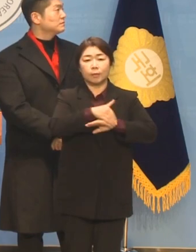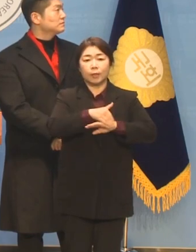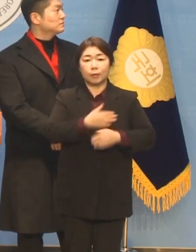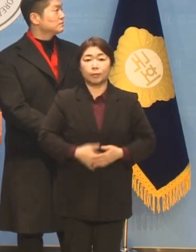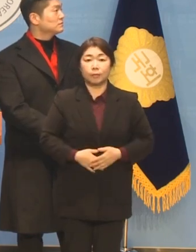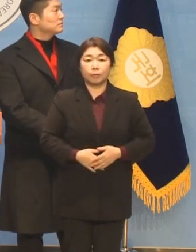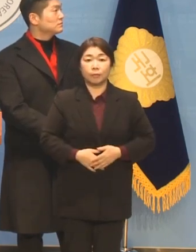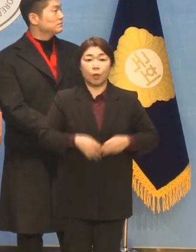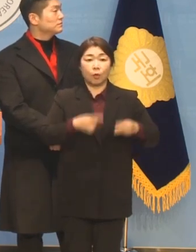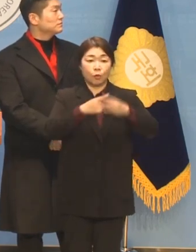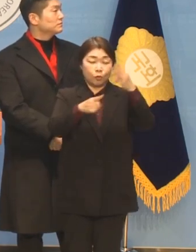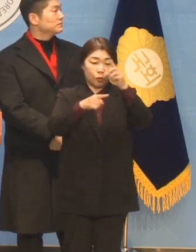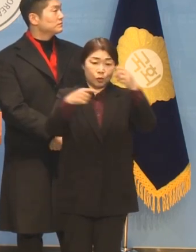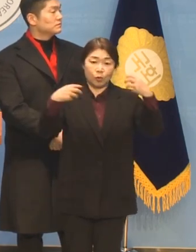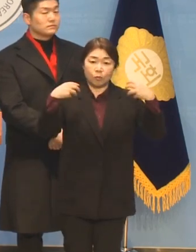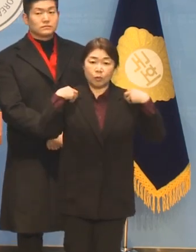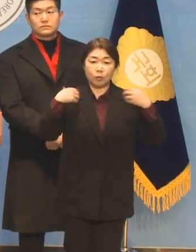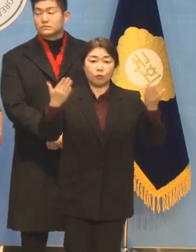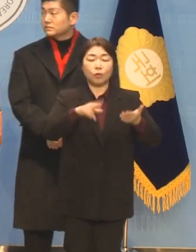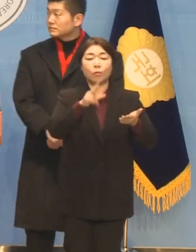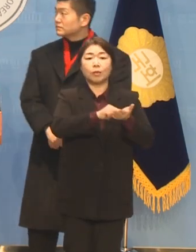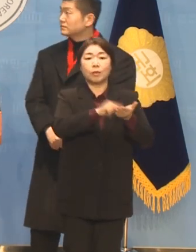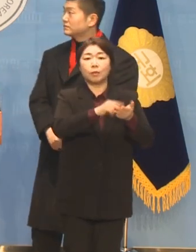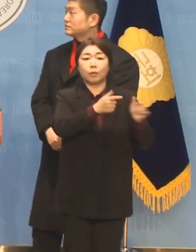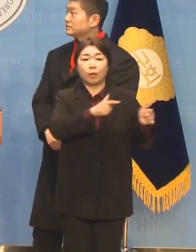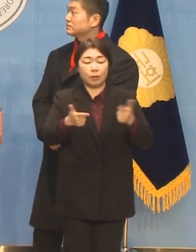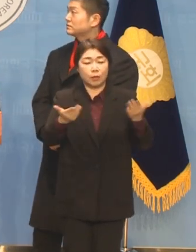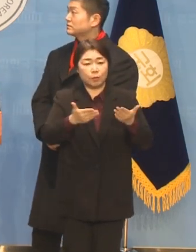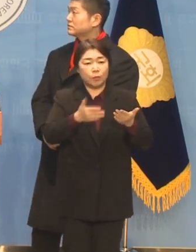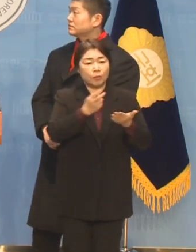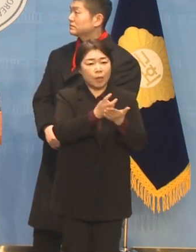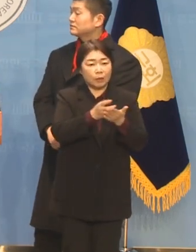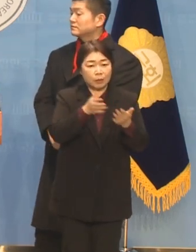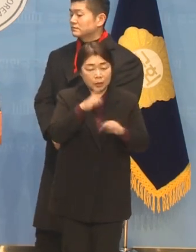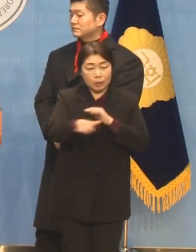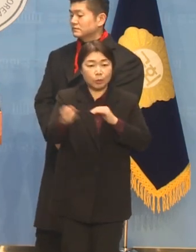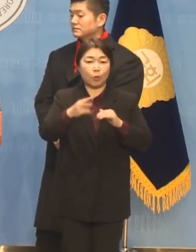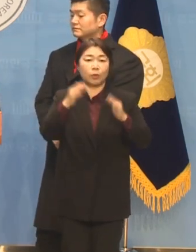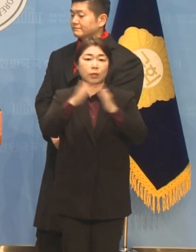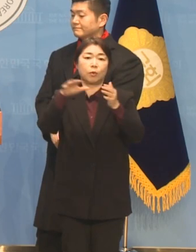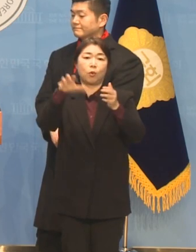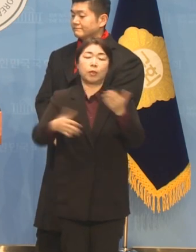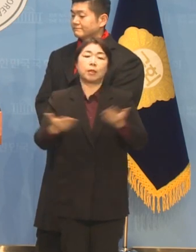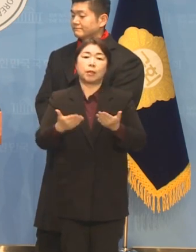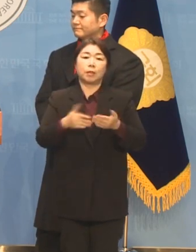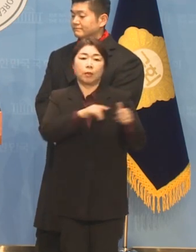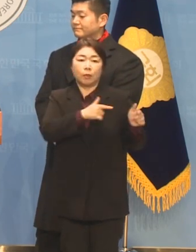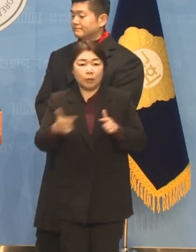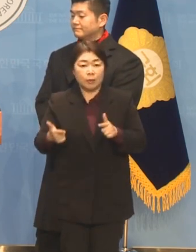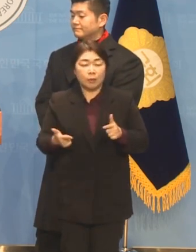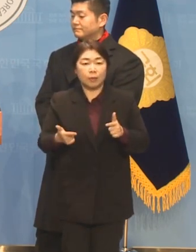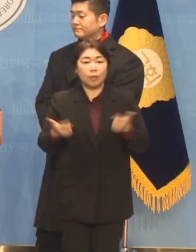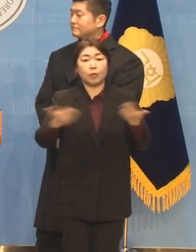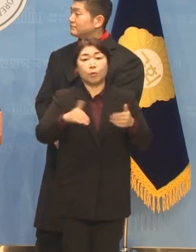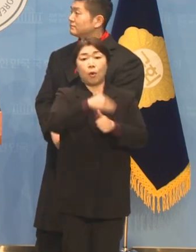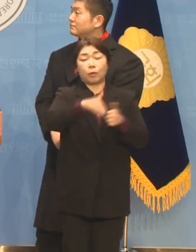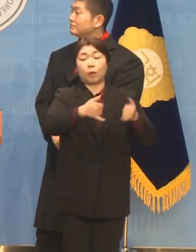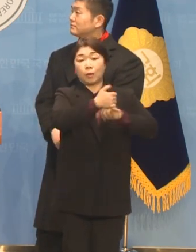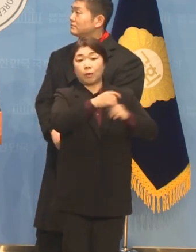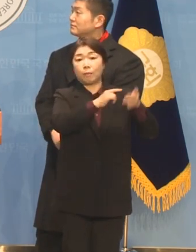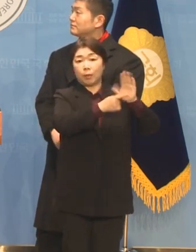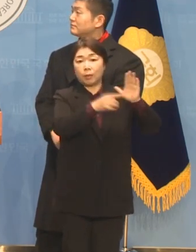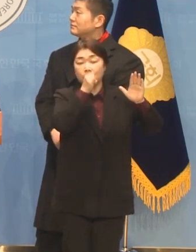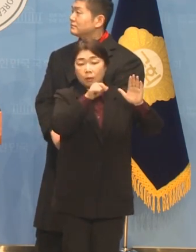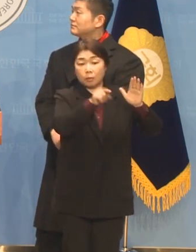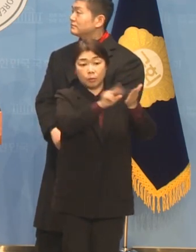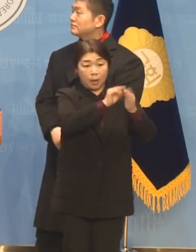정부의 국정과제 역시 다양한 근로시간제와 재택근무 등 유연 근무 활성화를 약속했습니다. 이 일을